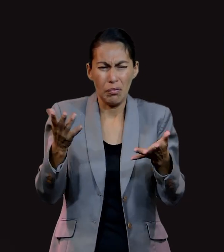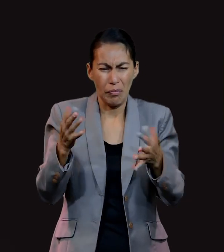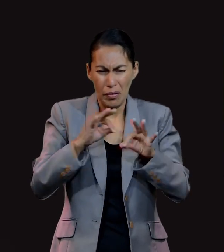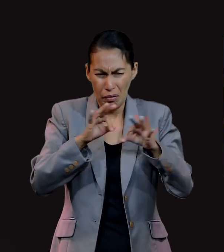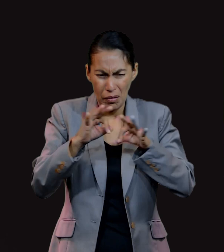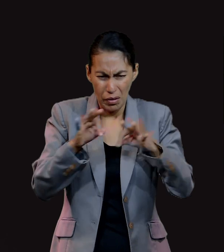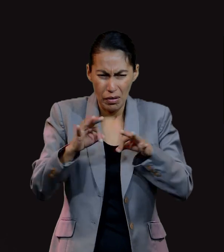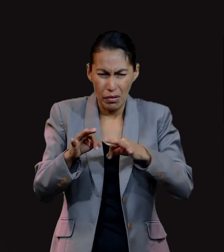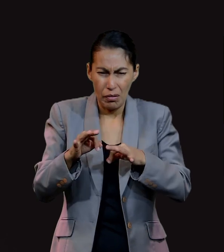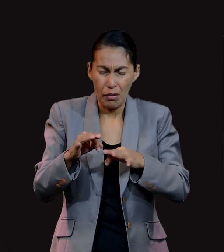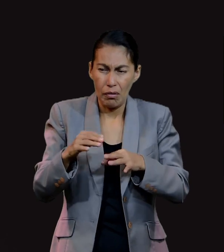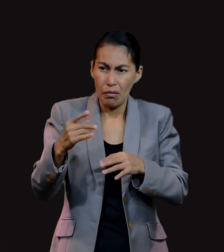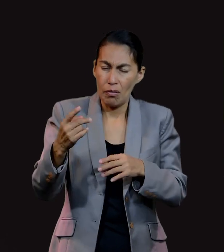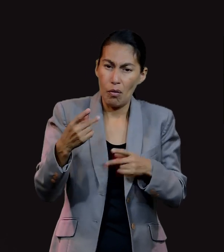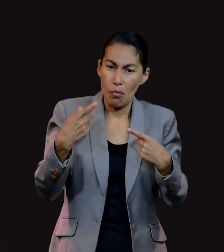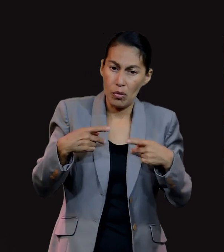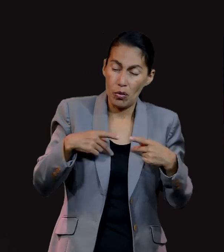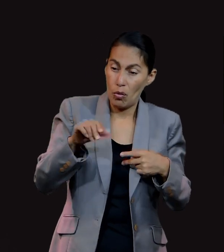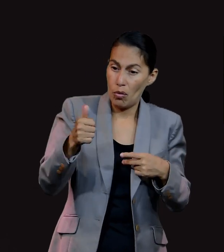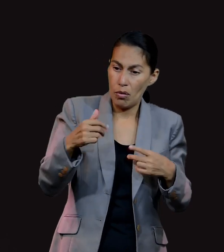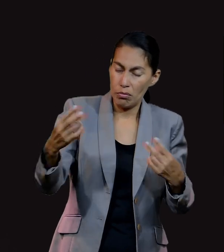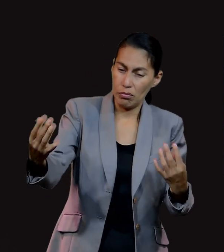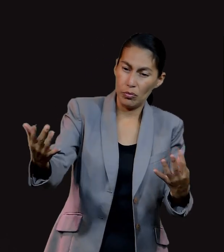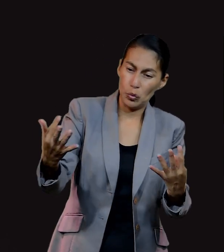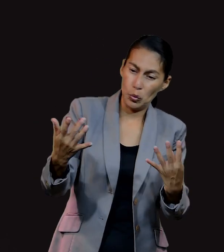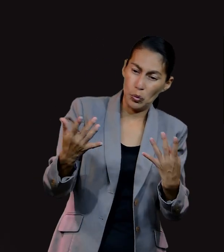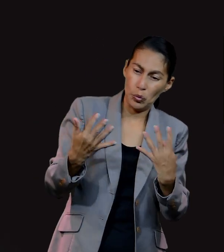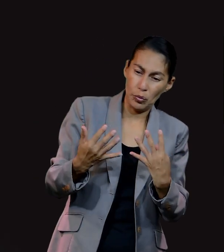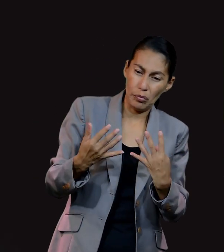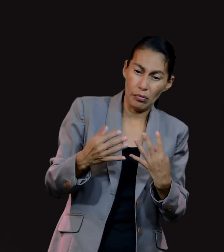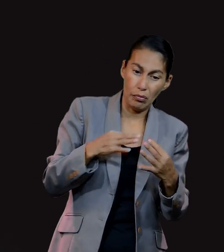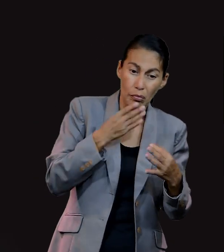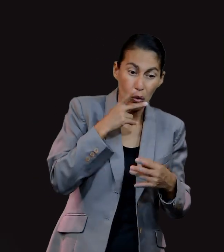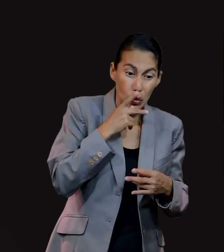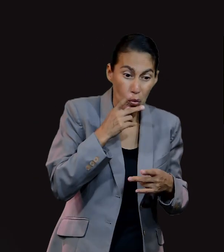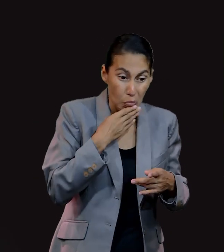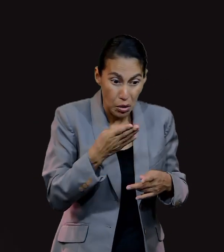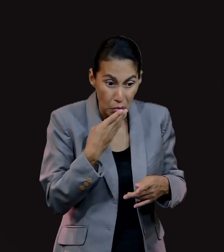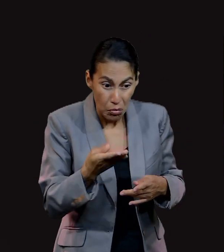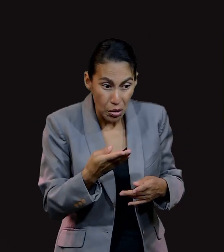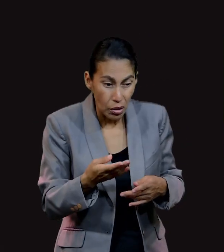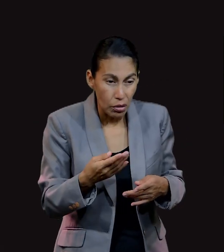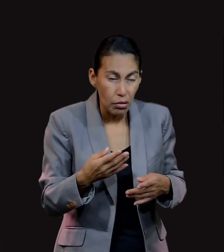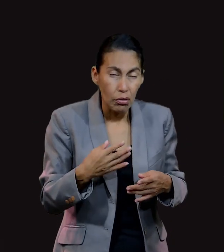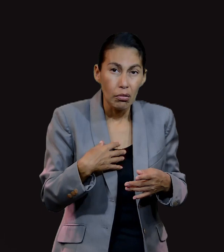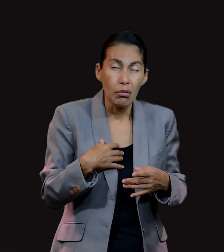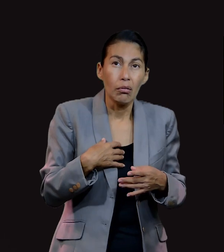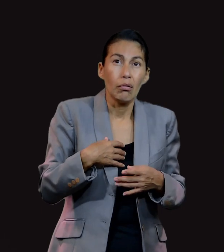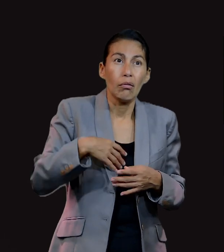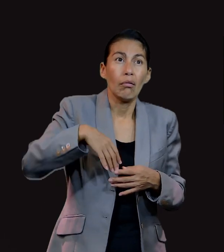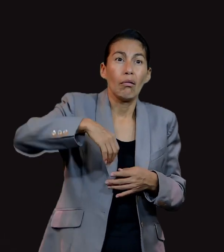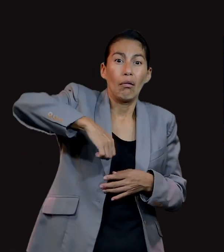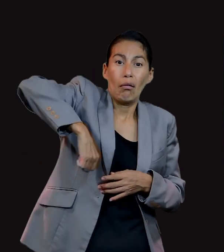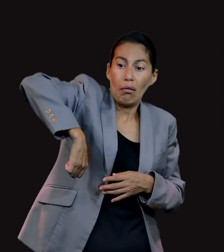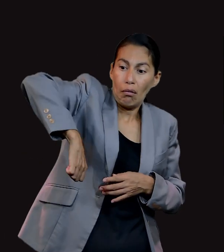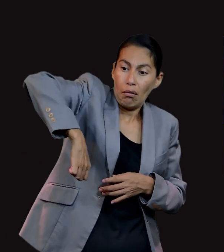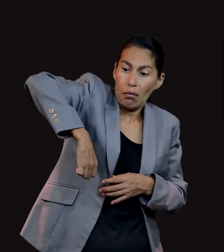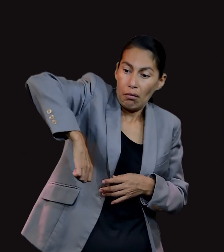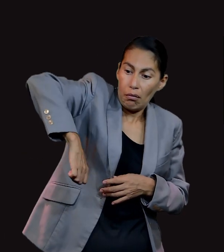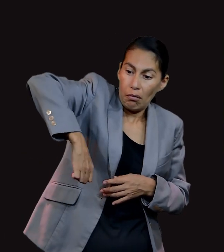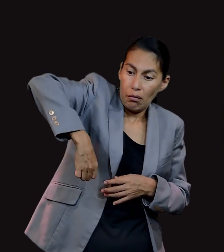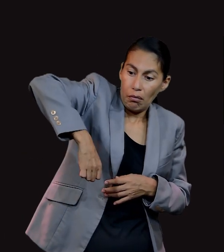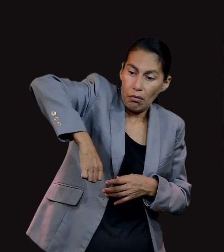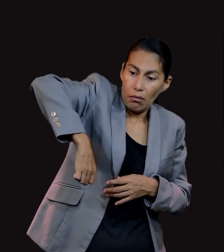y me preguntan me gritaron pastor y que está bien y yo no contestaba y entonces ellos llegaron a